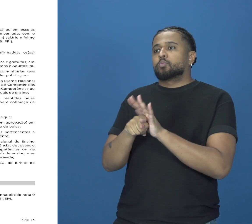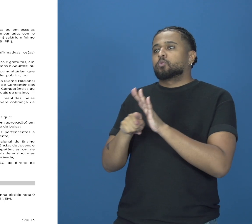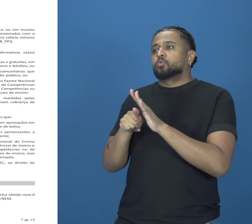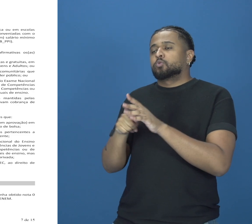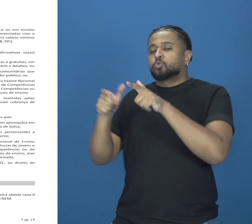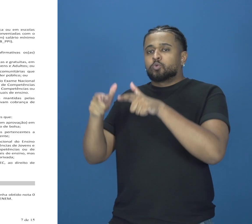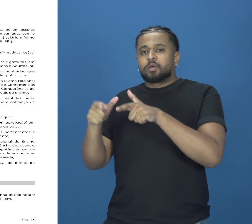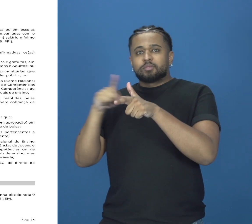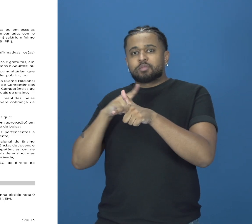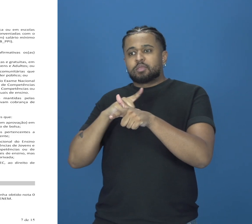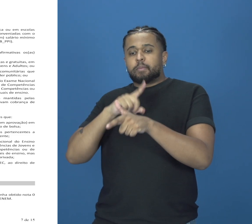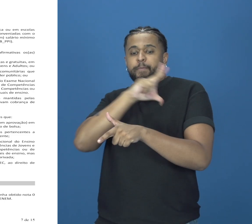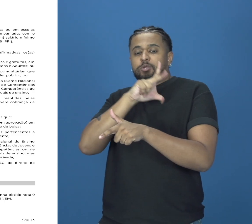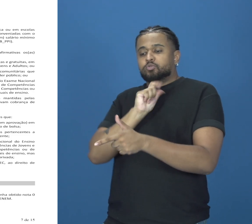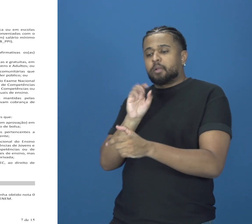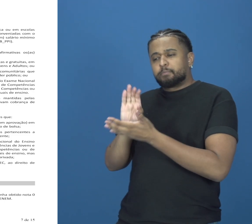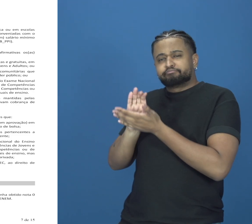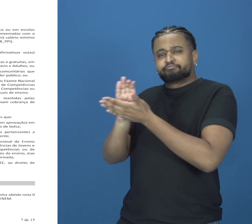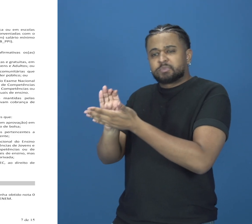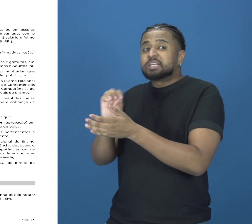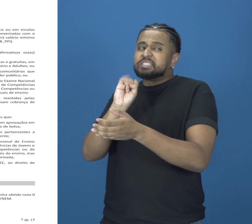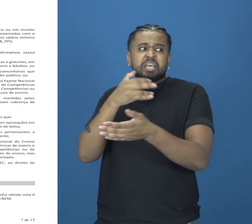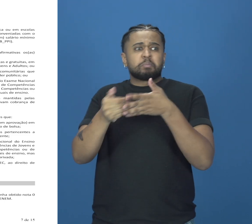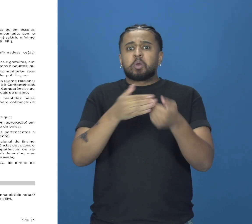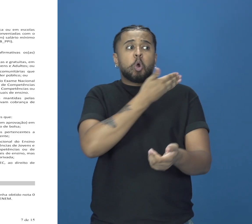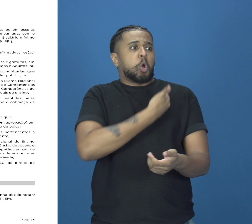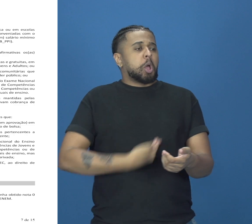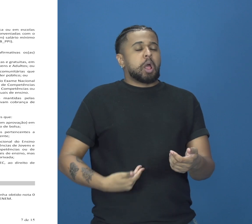pela iniciativa privada, ainda que gratuitamente.